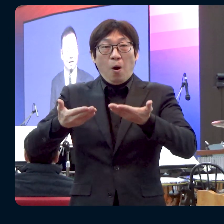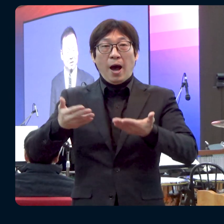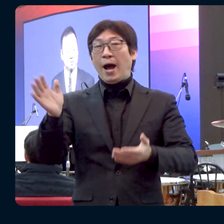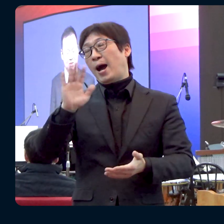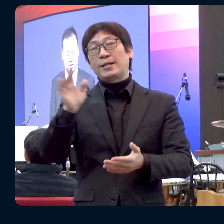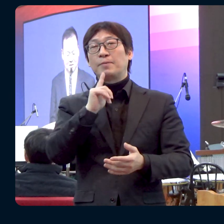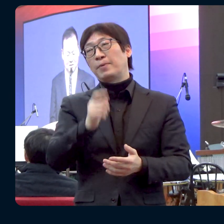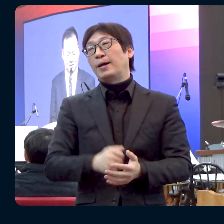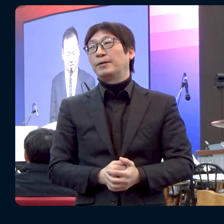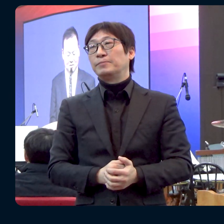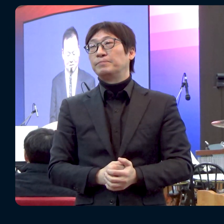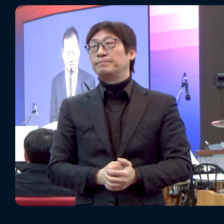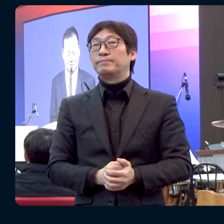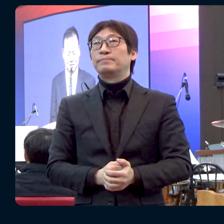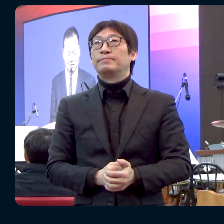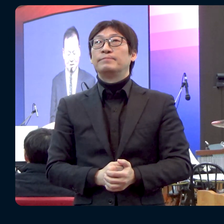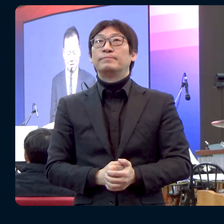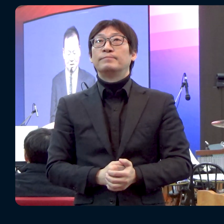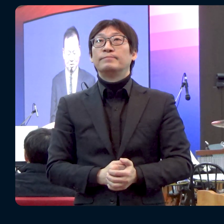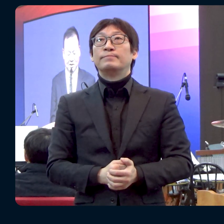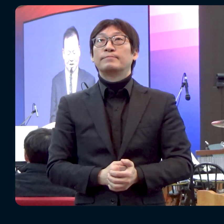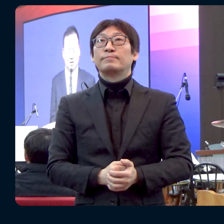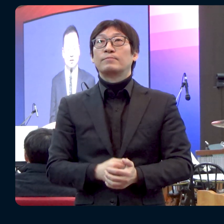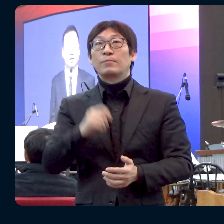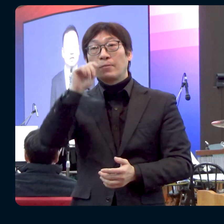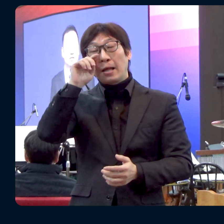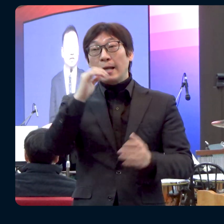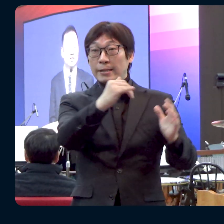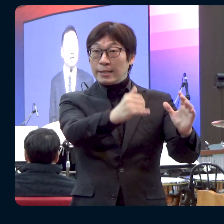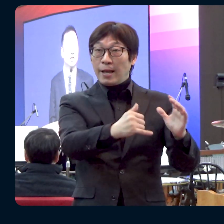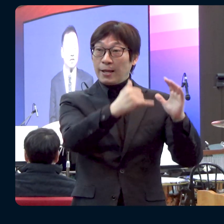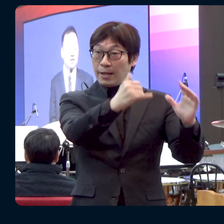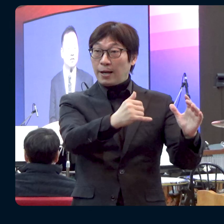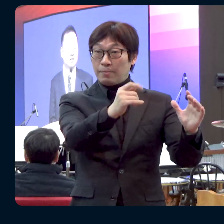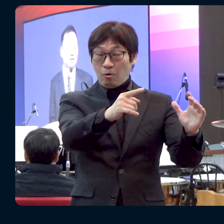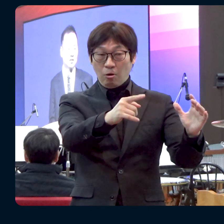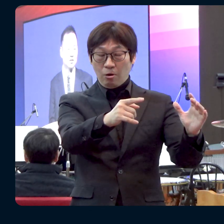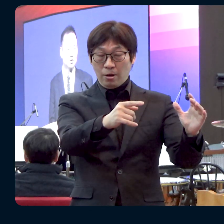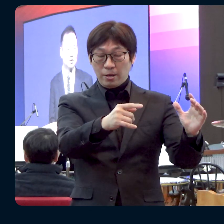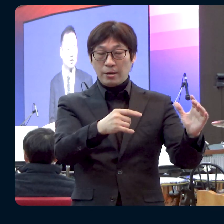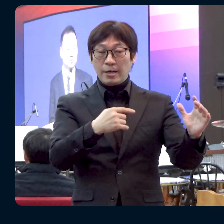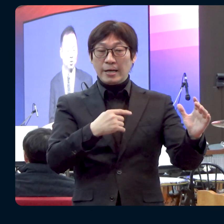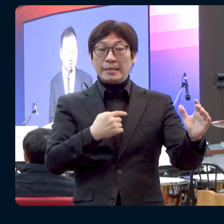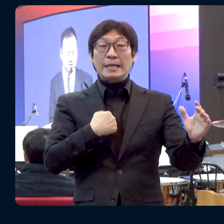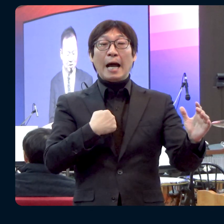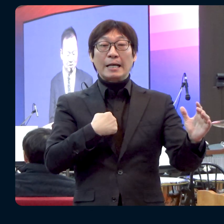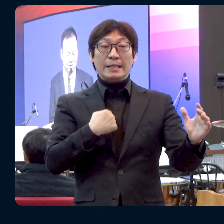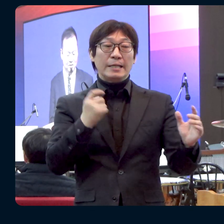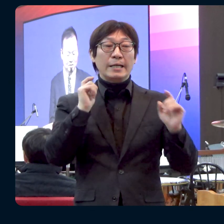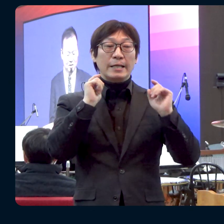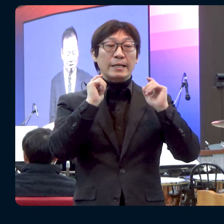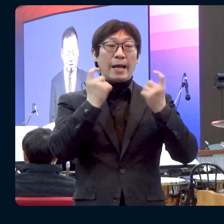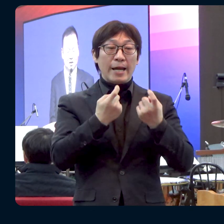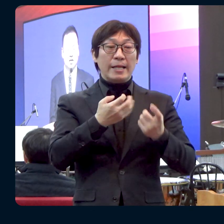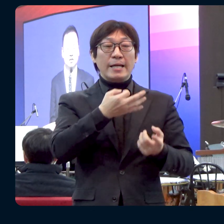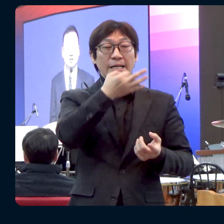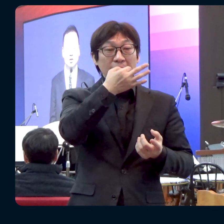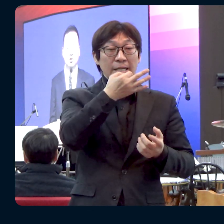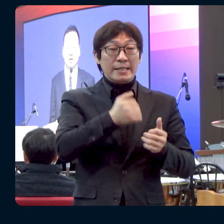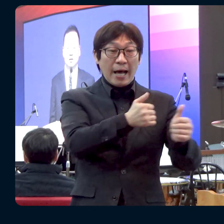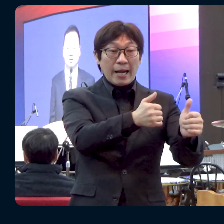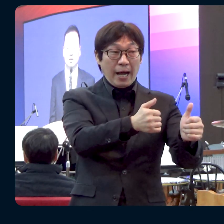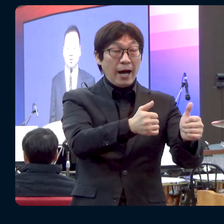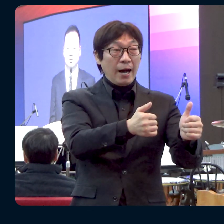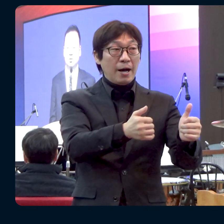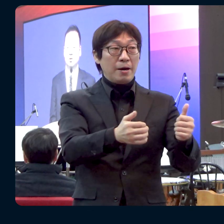것이 아닙니다. 그리고 세상은 자신의 이익을 따라 사는 것이 본성이어서